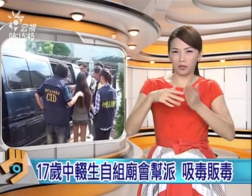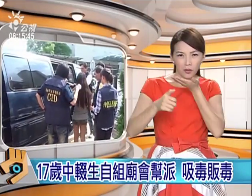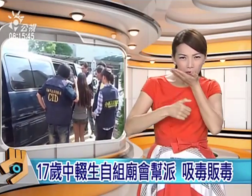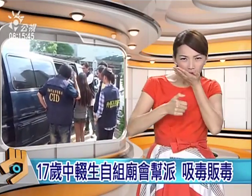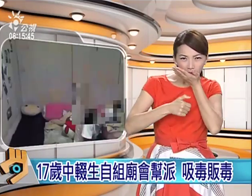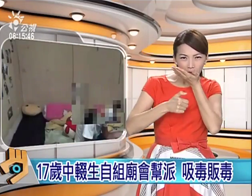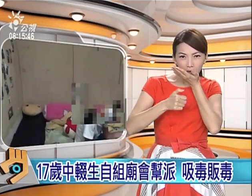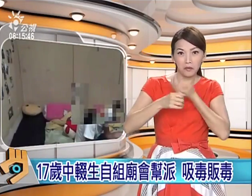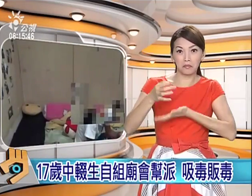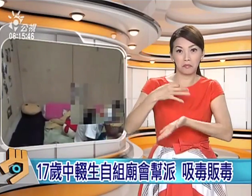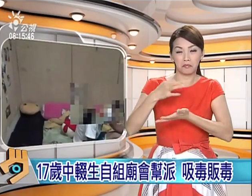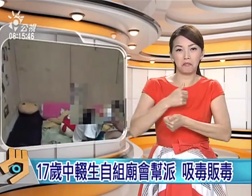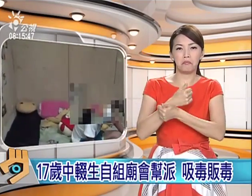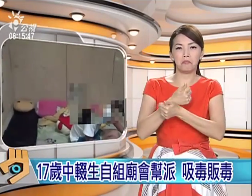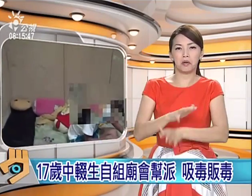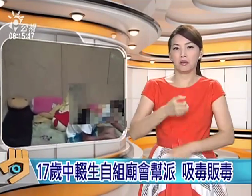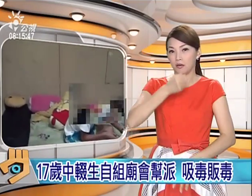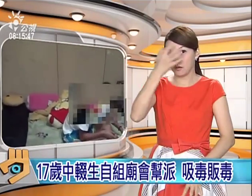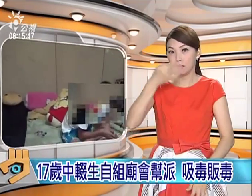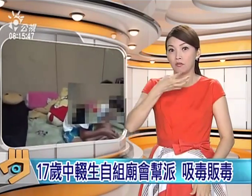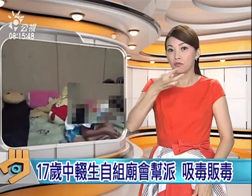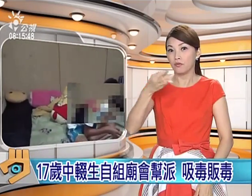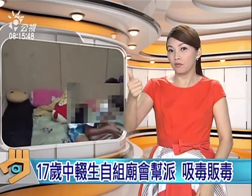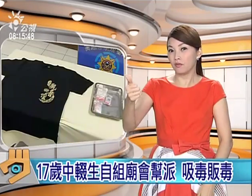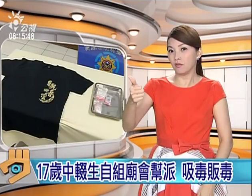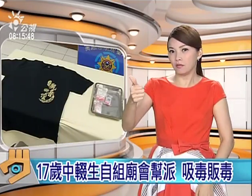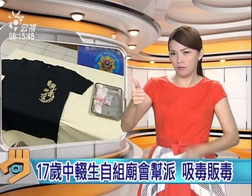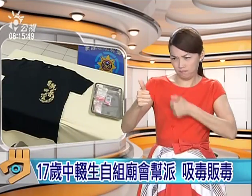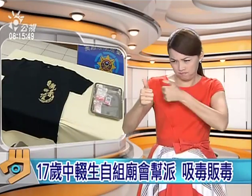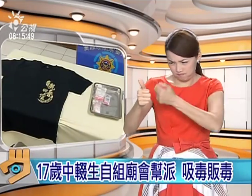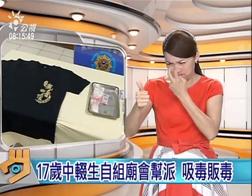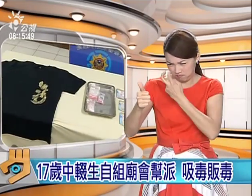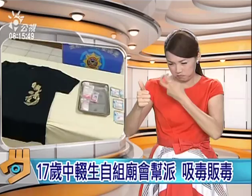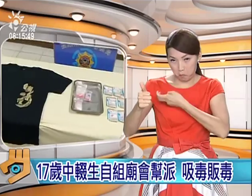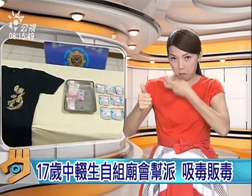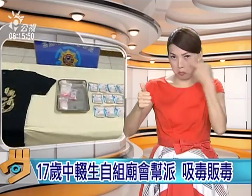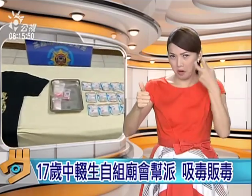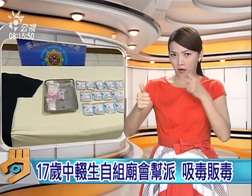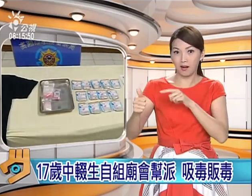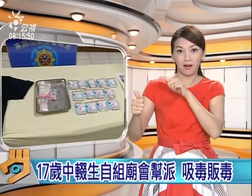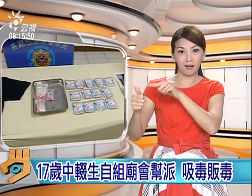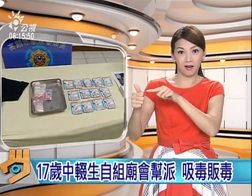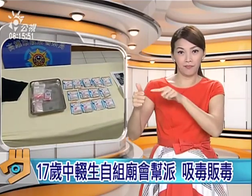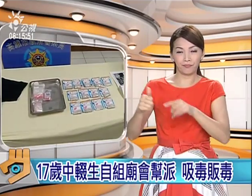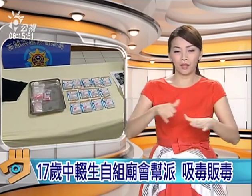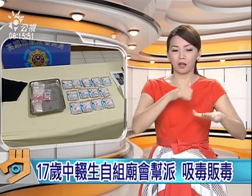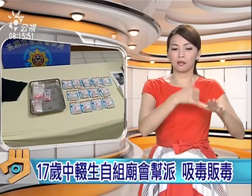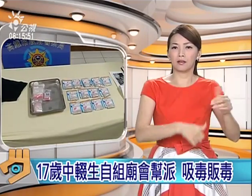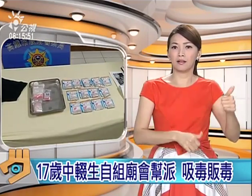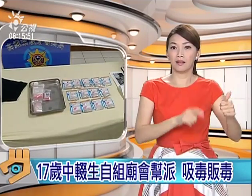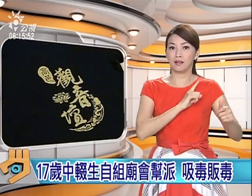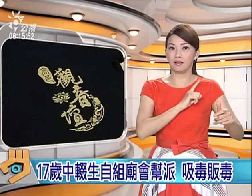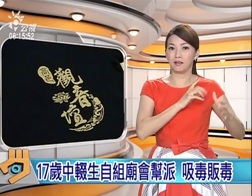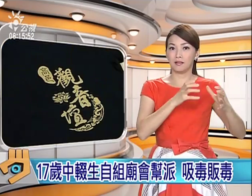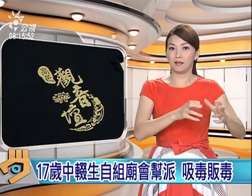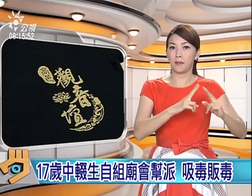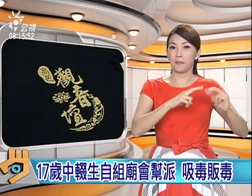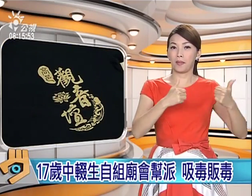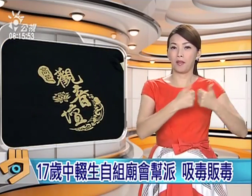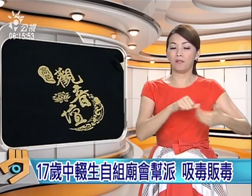在校园贩毒的未成年前科犯，发现他参加一个由沈姓少年自主的